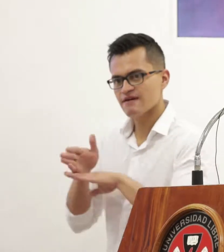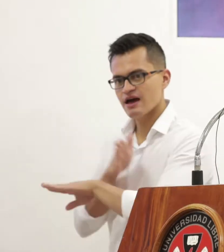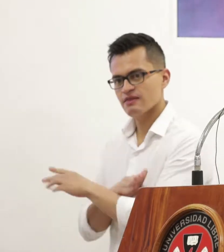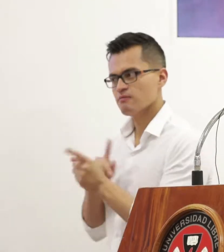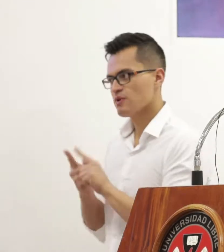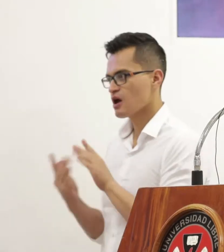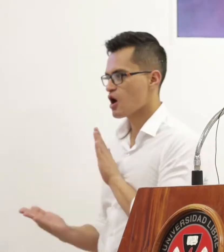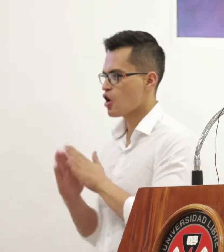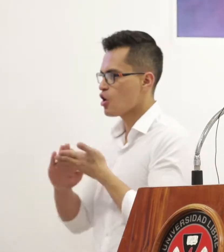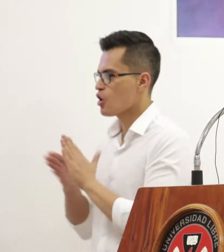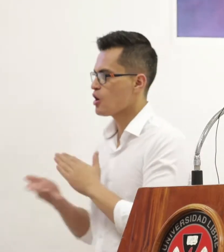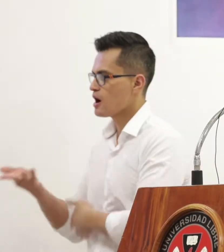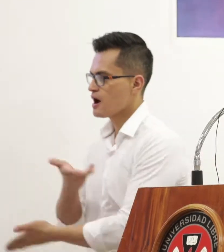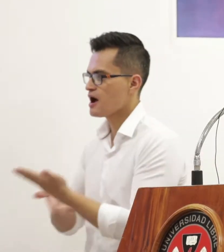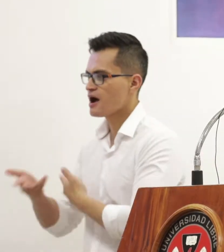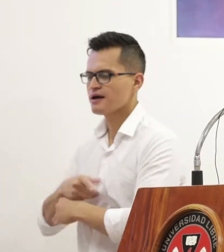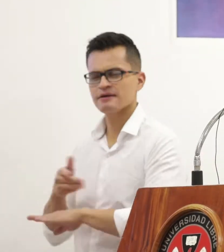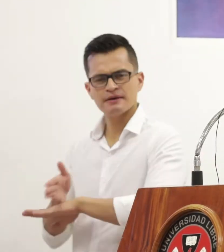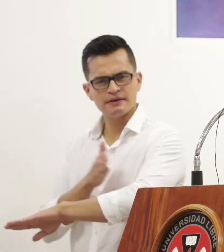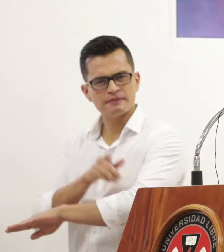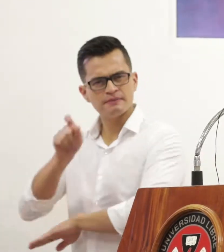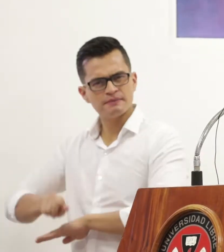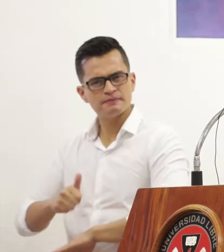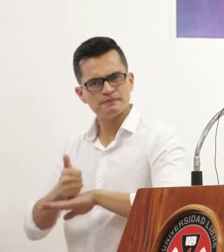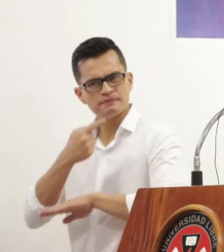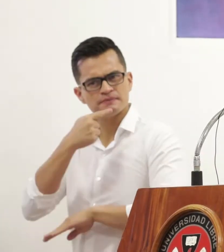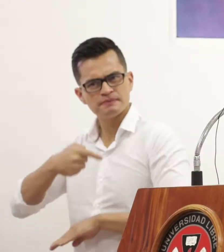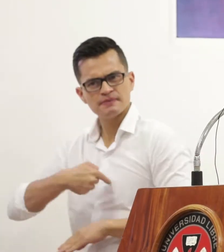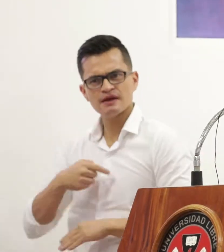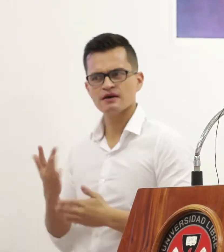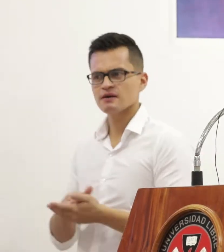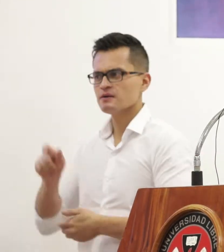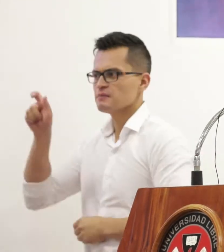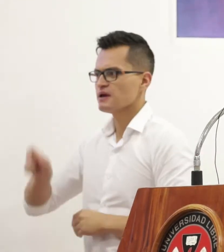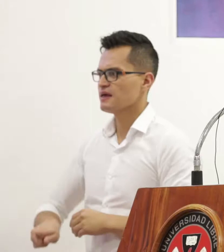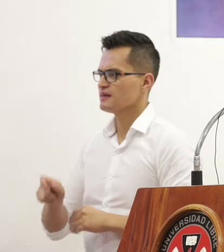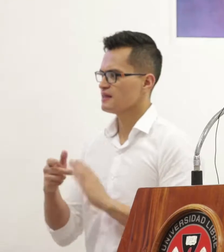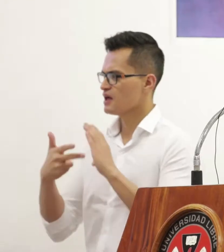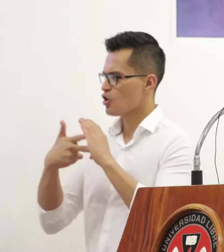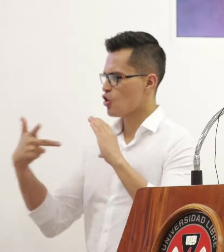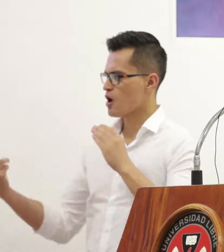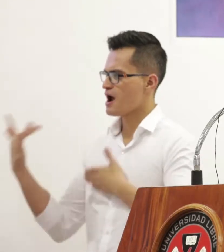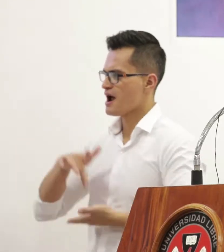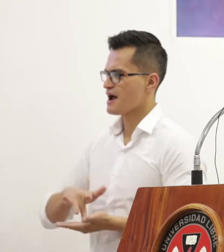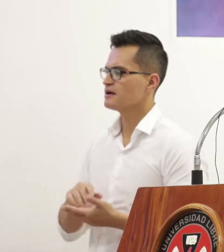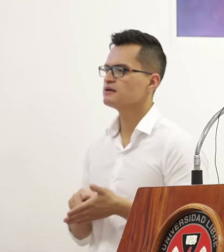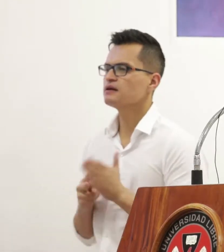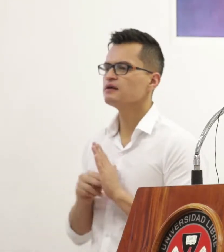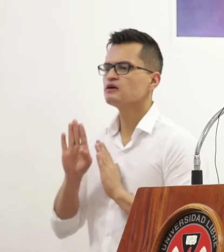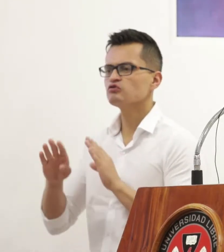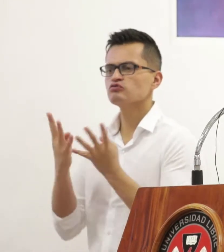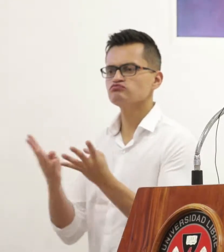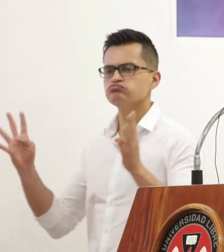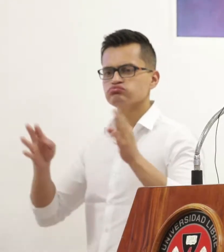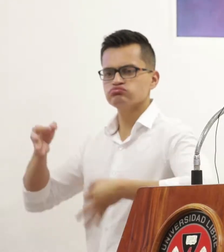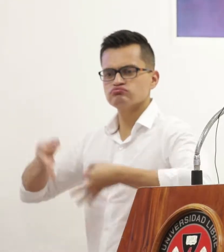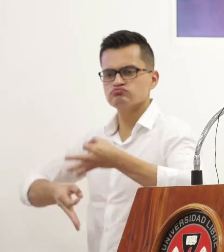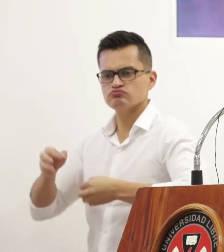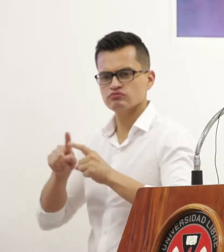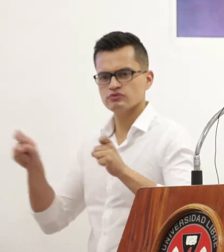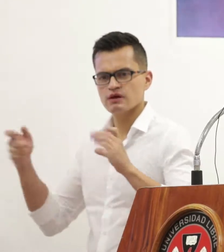que estuvo por acá, la presidenta de la Corte Constitucional recientemente, cuál es el enfoque de ese Tribunal Constitucional que